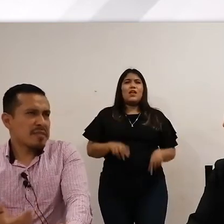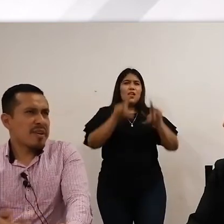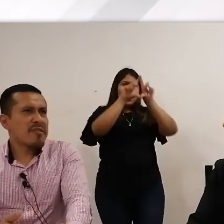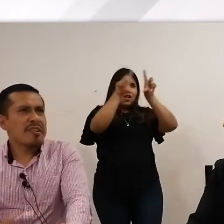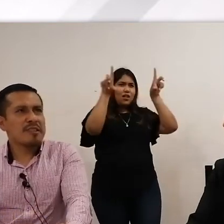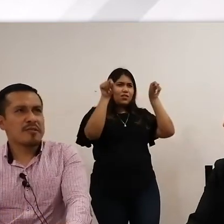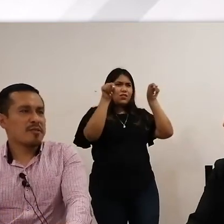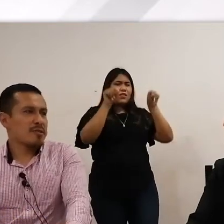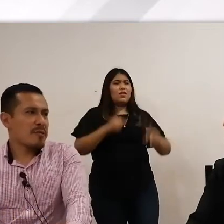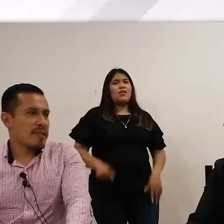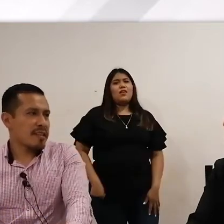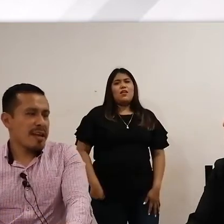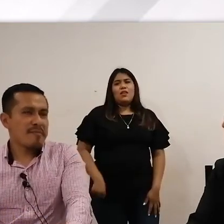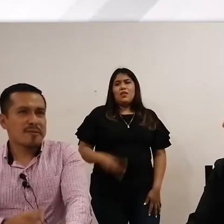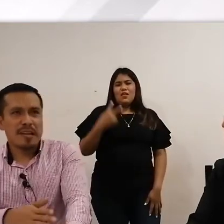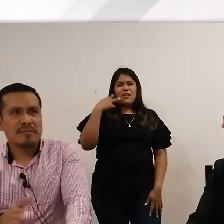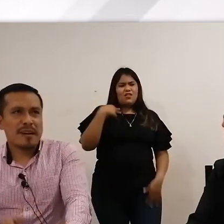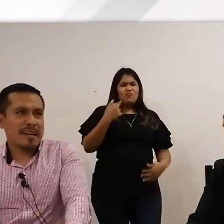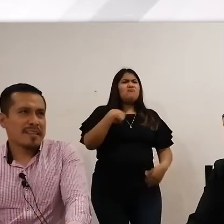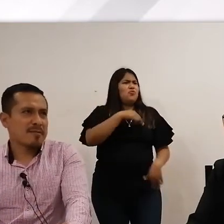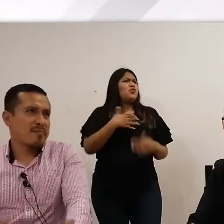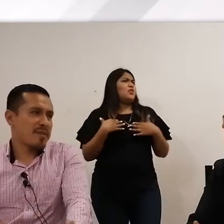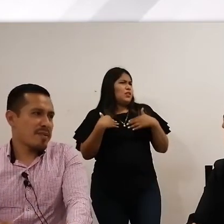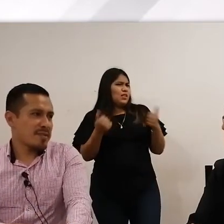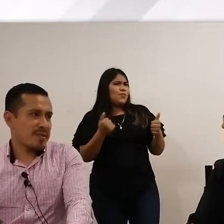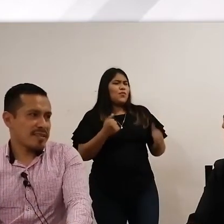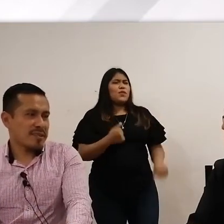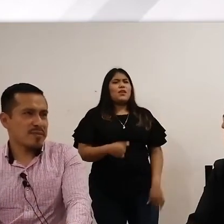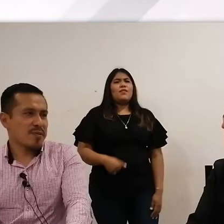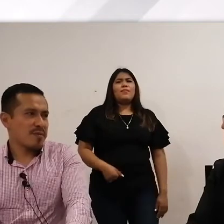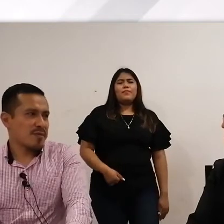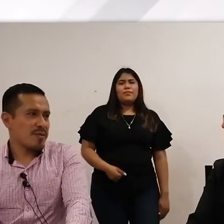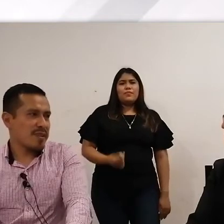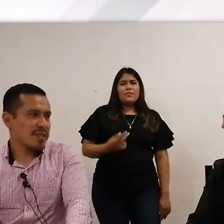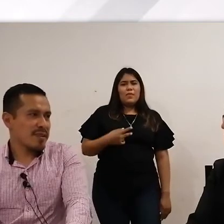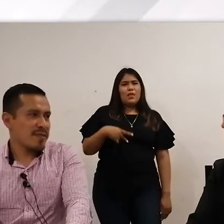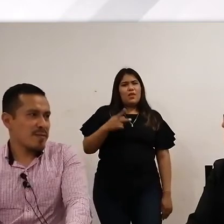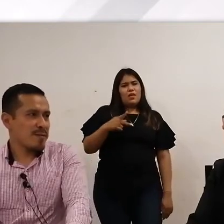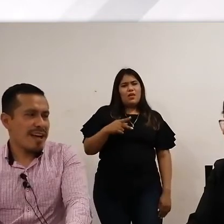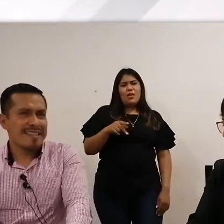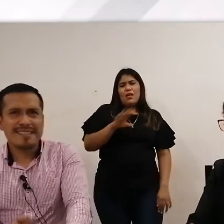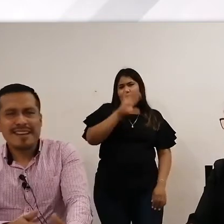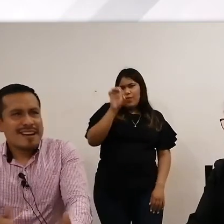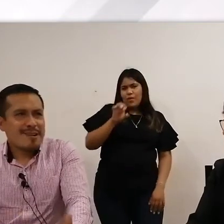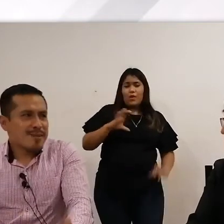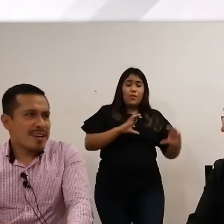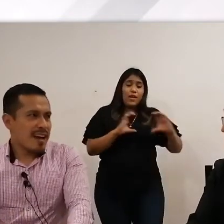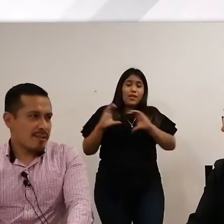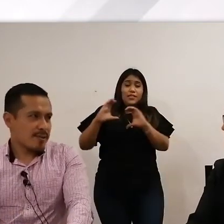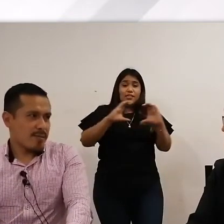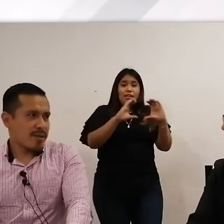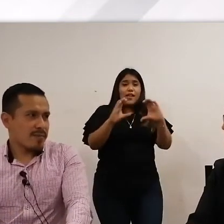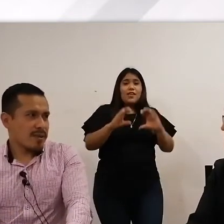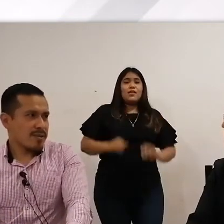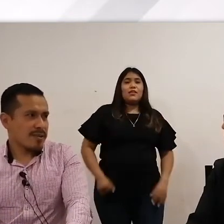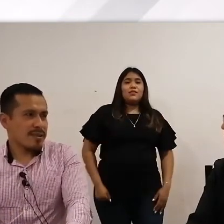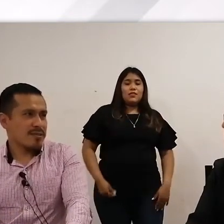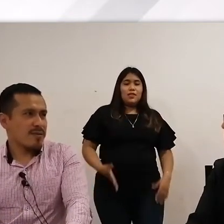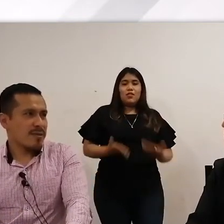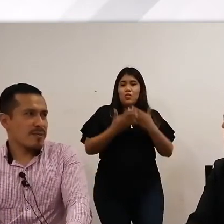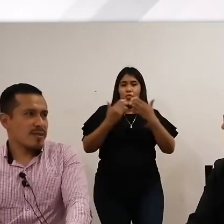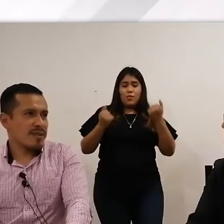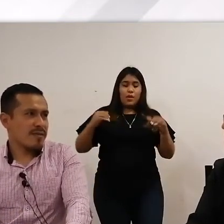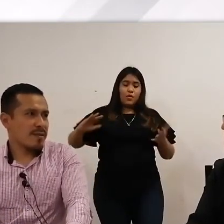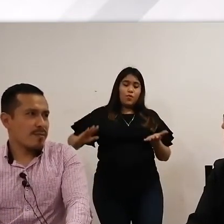están en español y nosotros lo entendemos. Las banquetas son para personas que nos podemos mover sin dificultades. Los carros son para personas